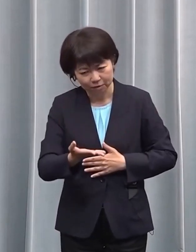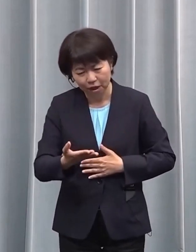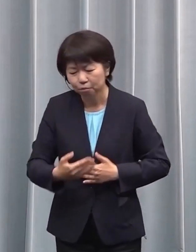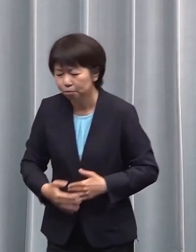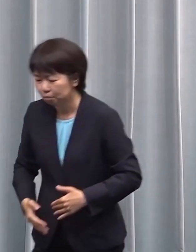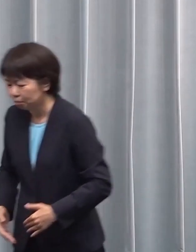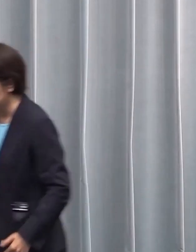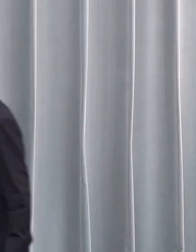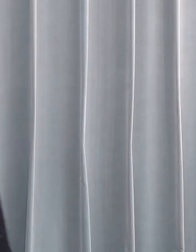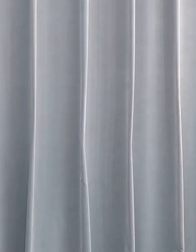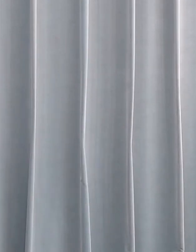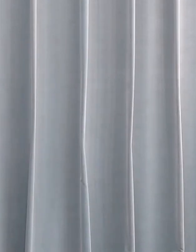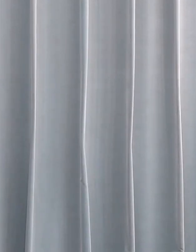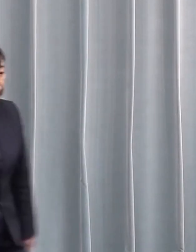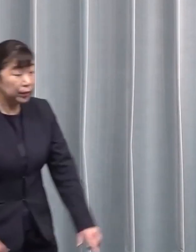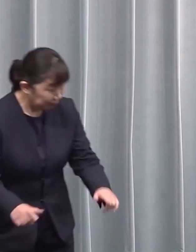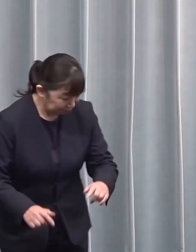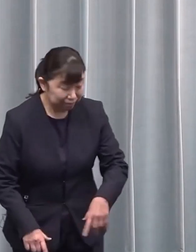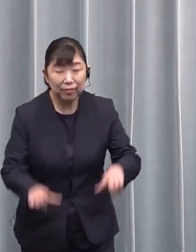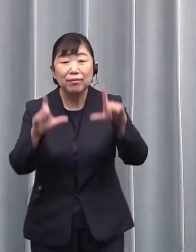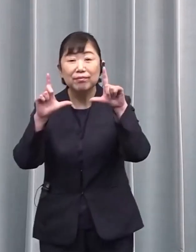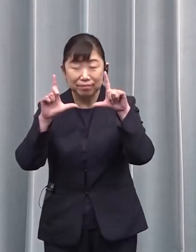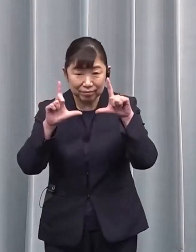会における